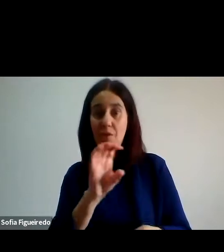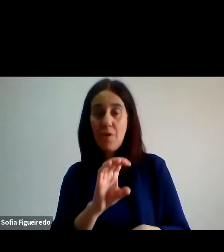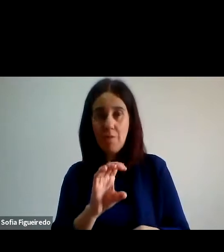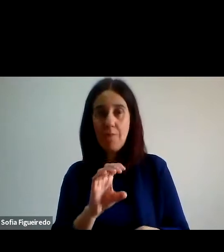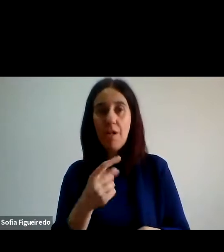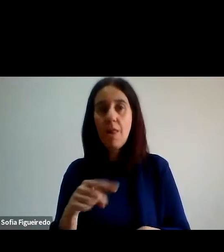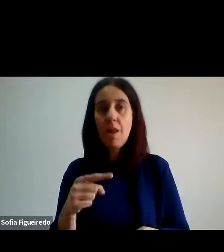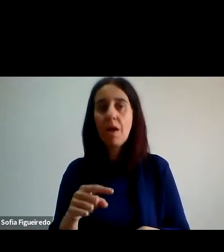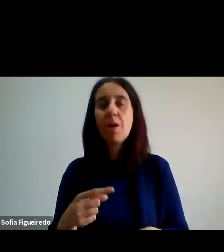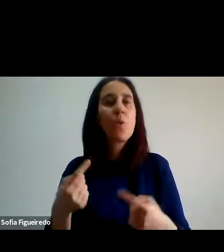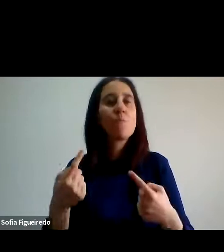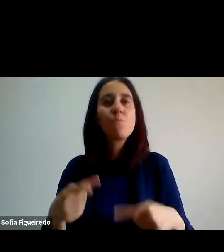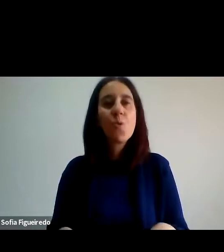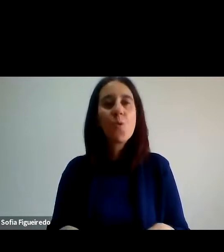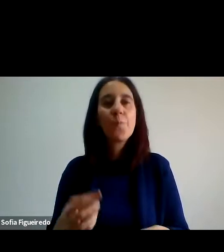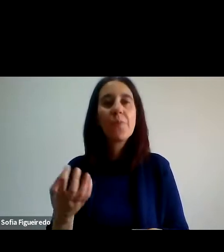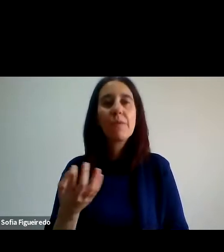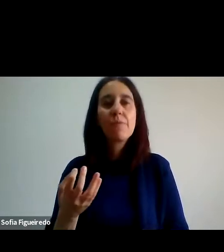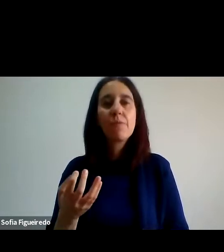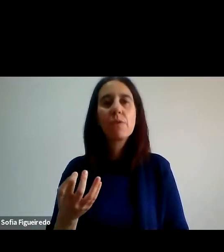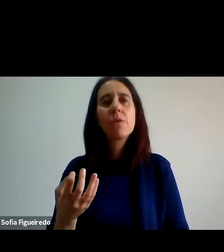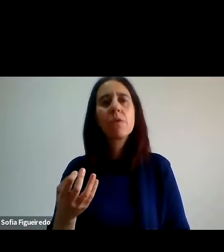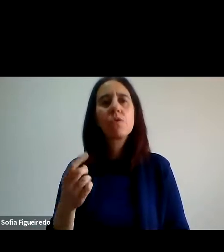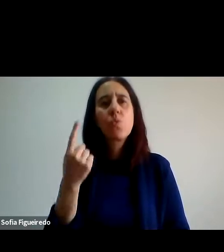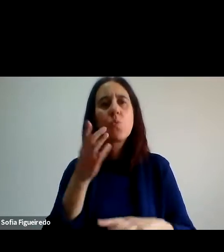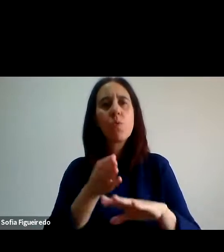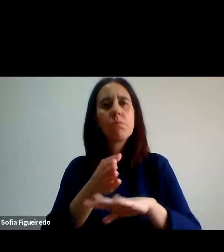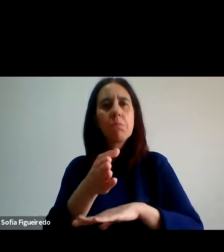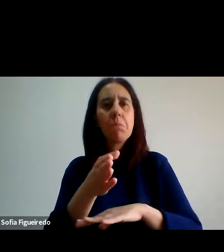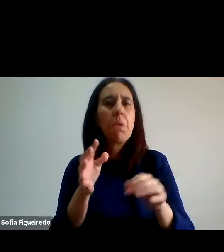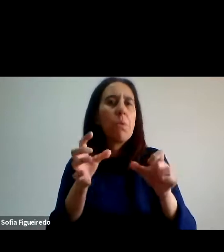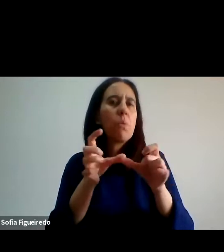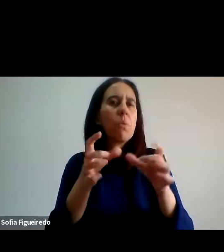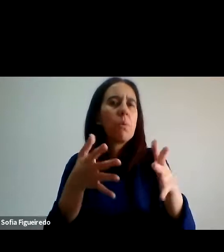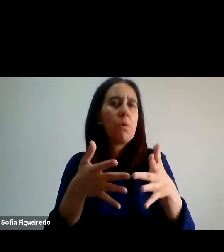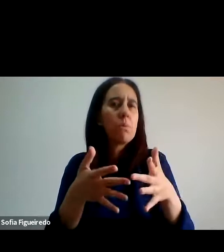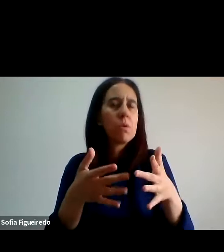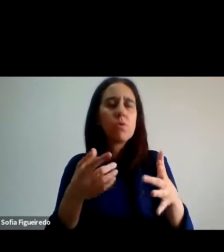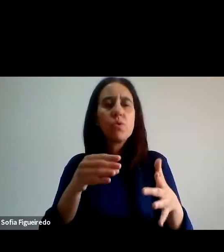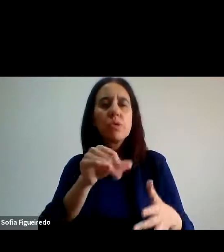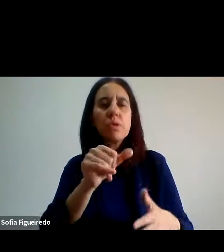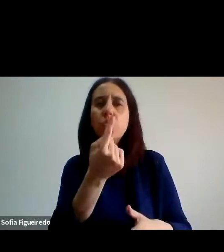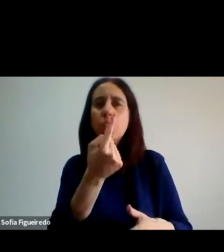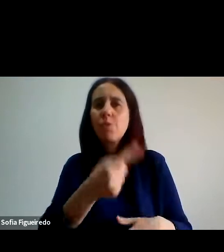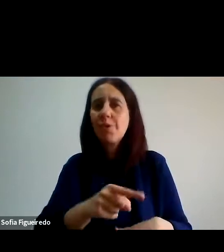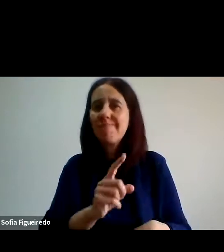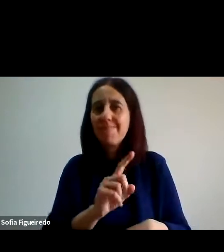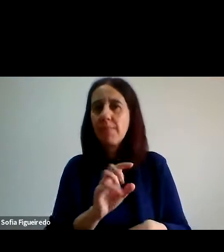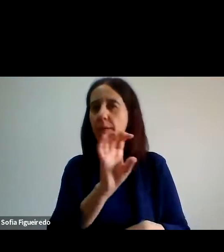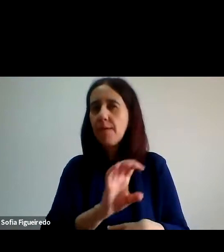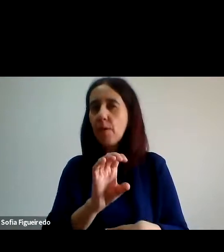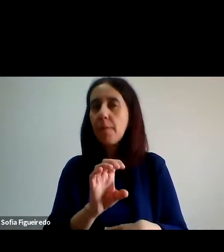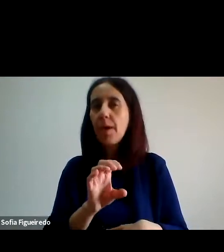distribui-se não só efetivamente por um canal, ou seja, a web não é efetivamente um sítio, mas é uma forma, é uma